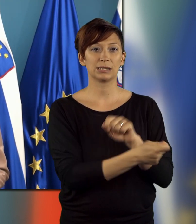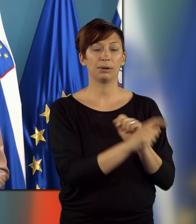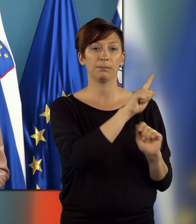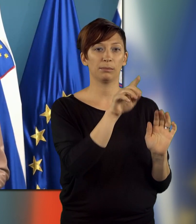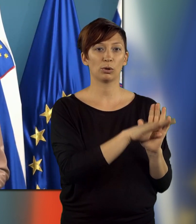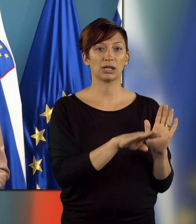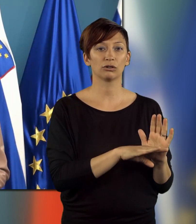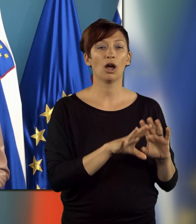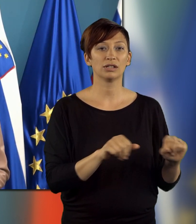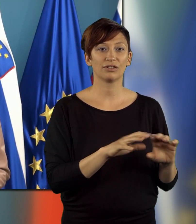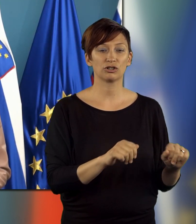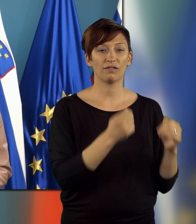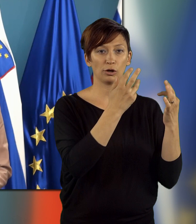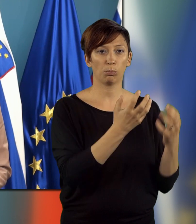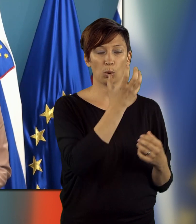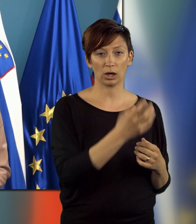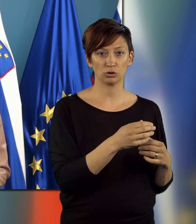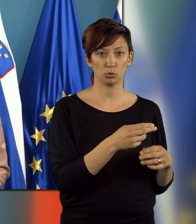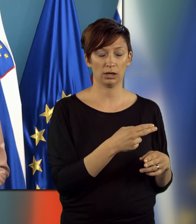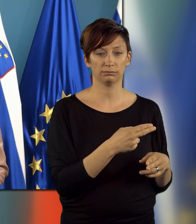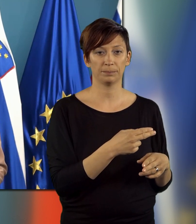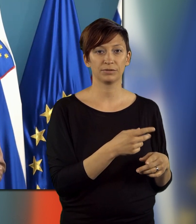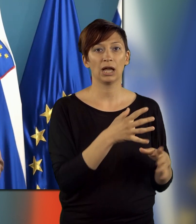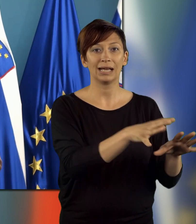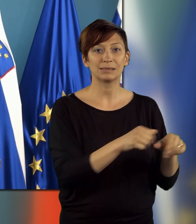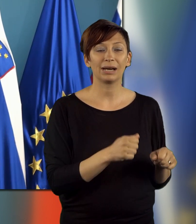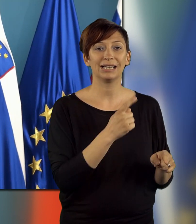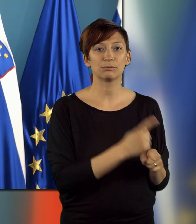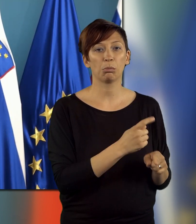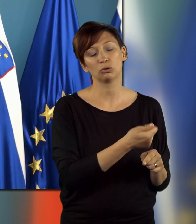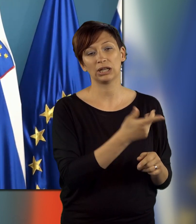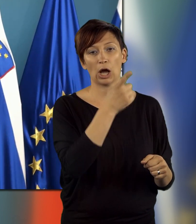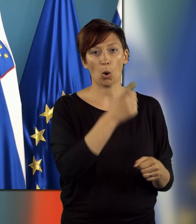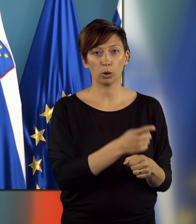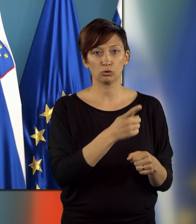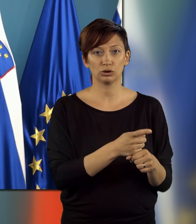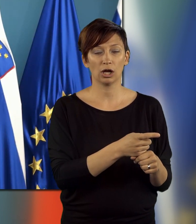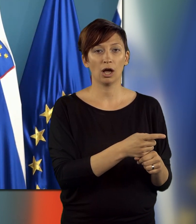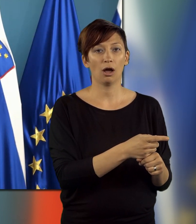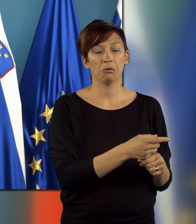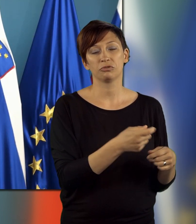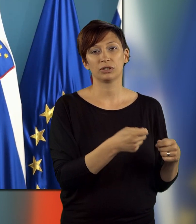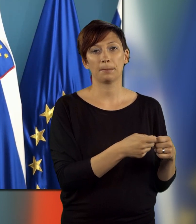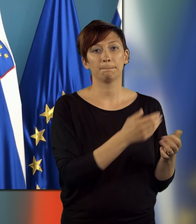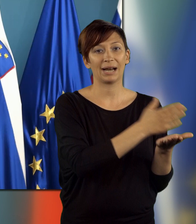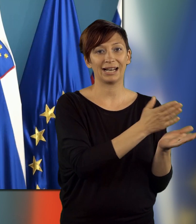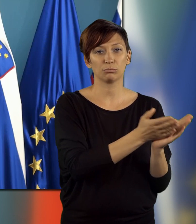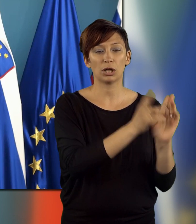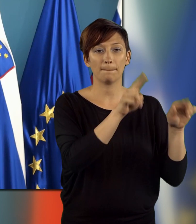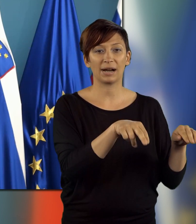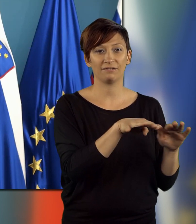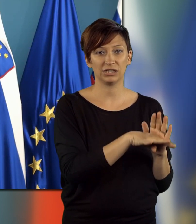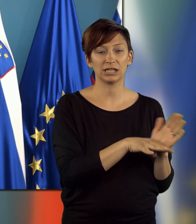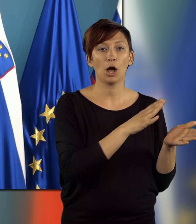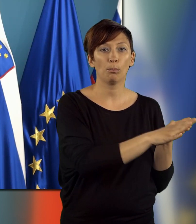zakona o izvrševanju proračunov. Sprejeli pa smo tudi nekaj odločitev v zvezi z prerazporeditvami pravic